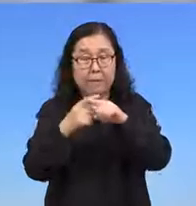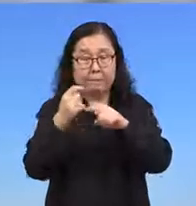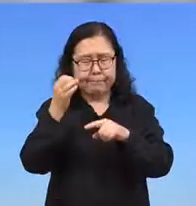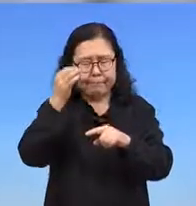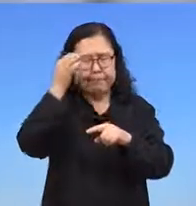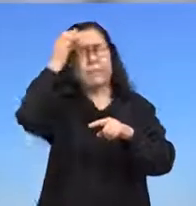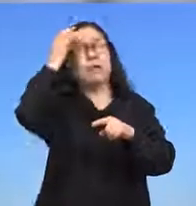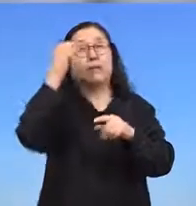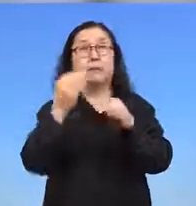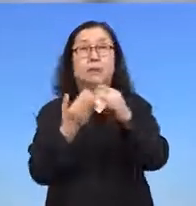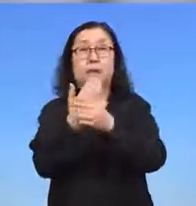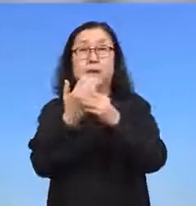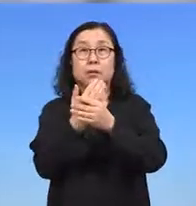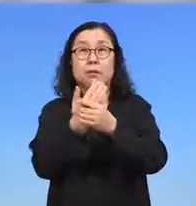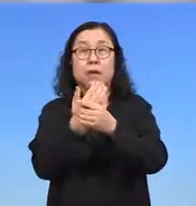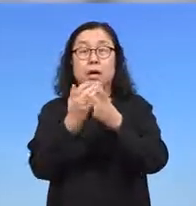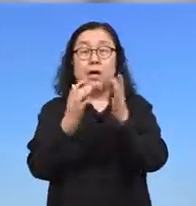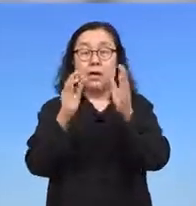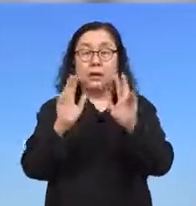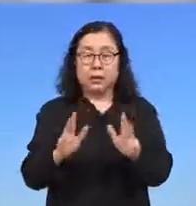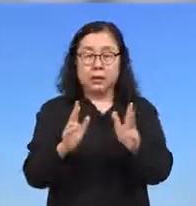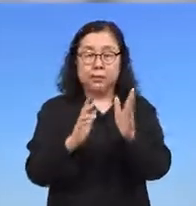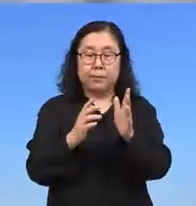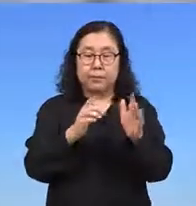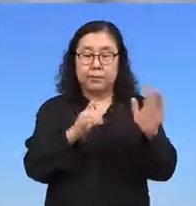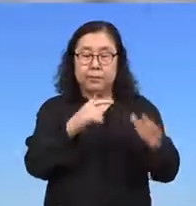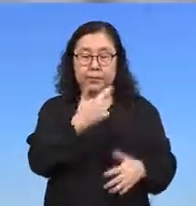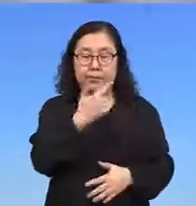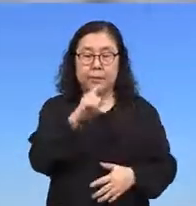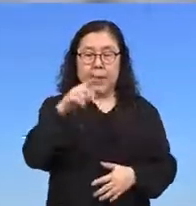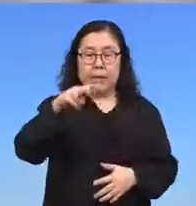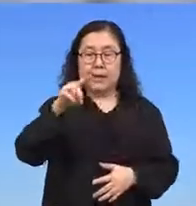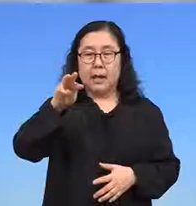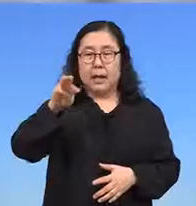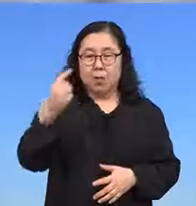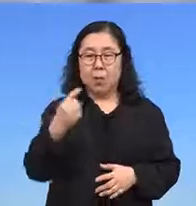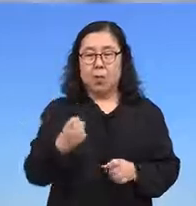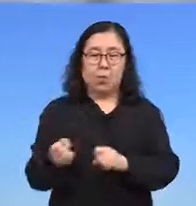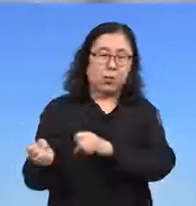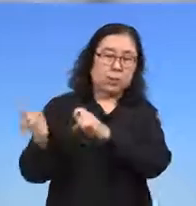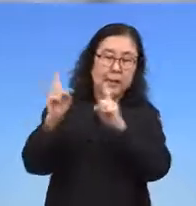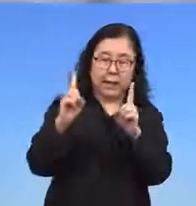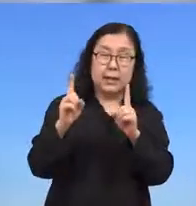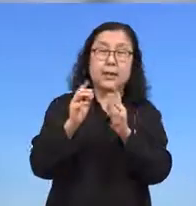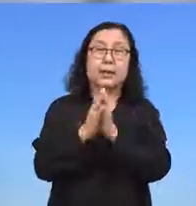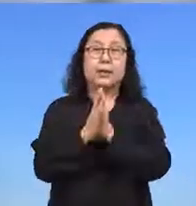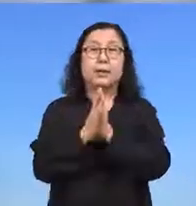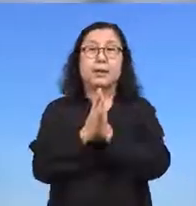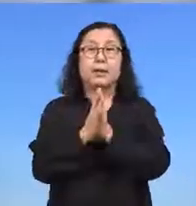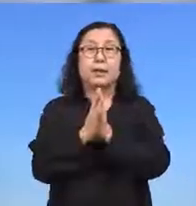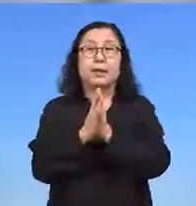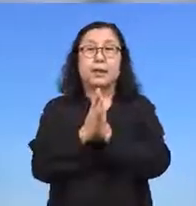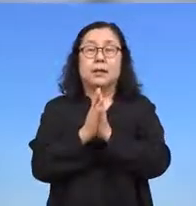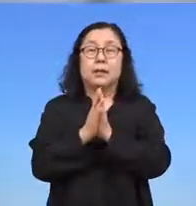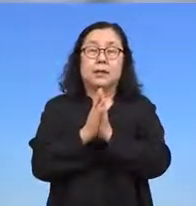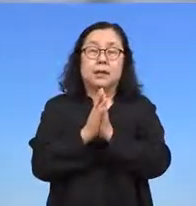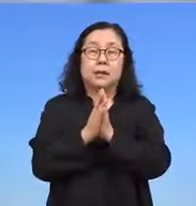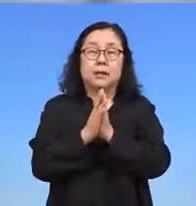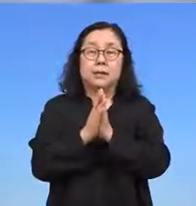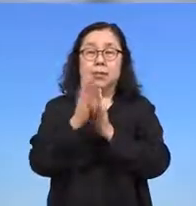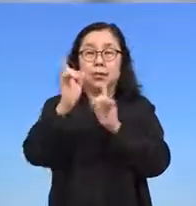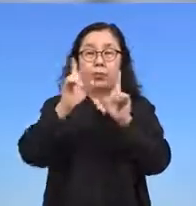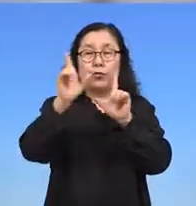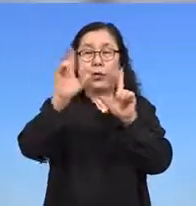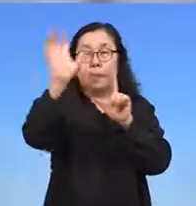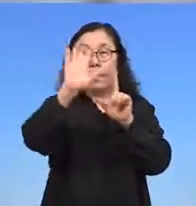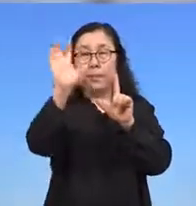뭐냐 하니까, 예수님께서 지금 나사로를 살려주시는 그 과정에서 묘사되는, 반복되는 몇 가지가 눈에 확